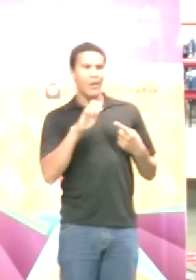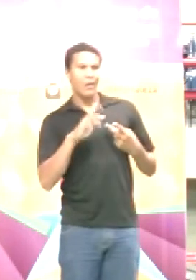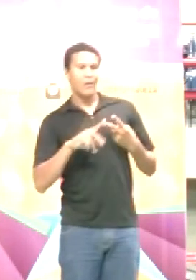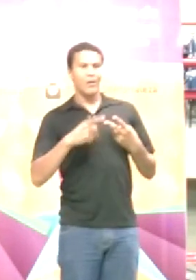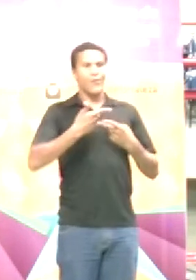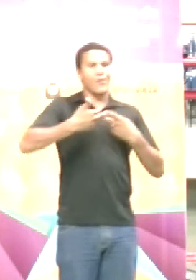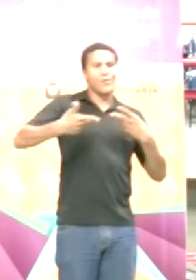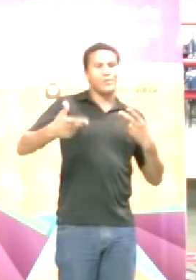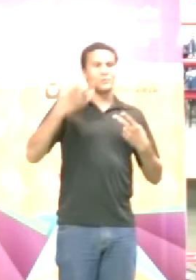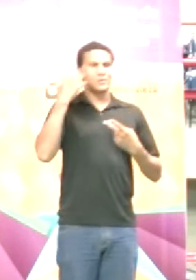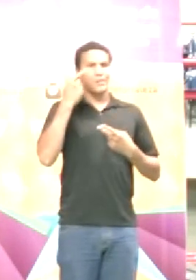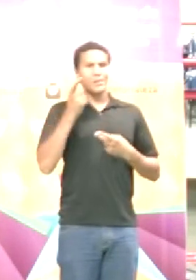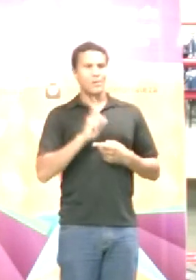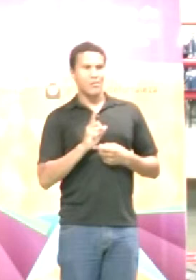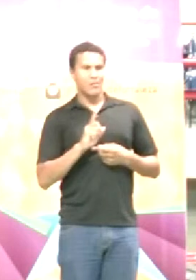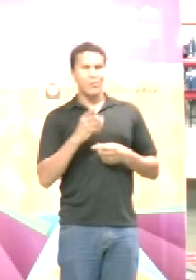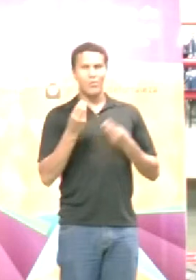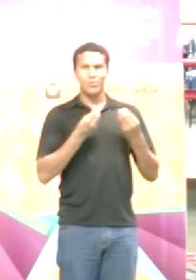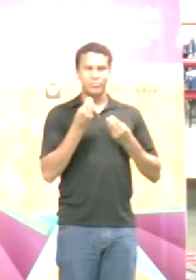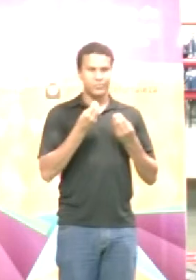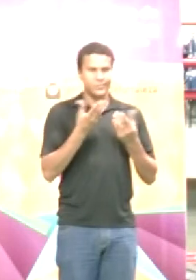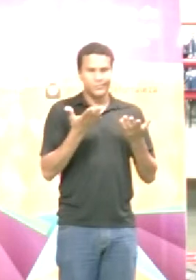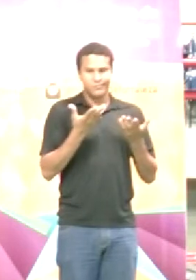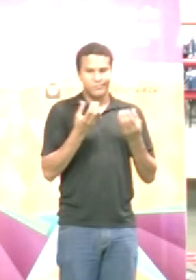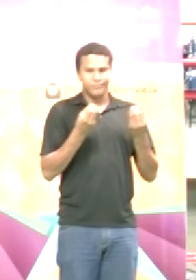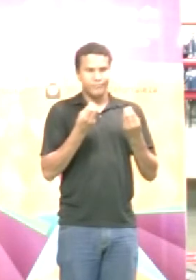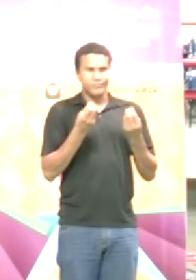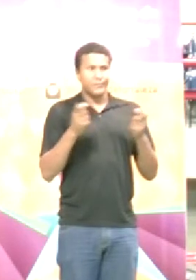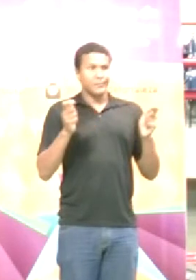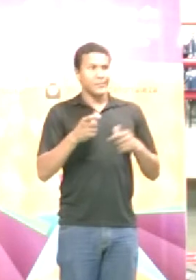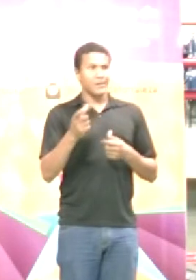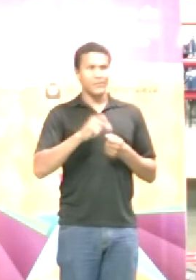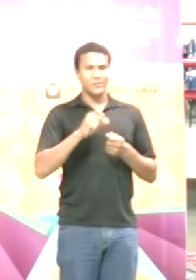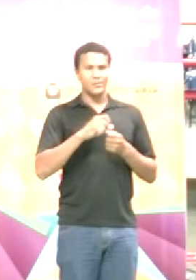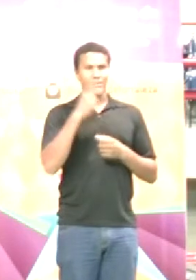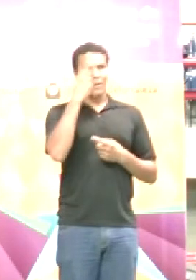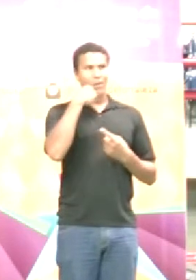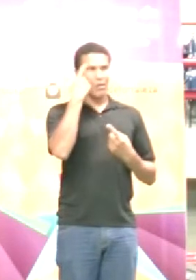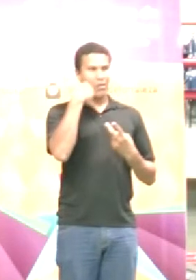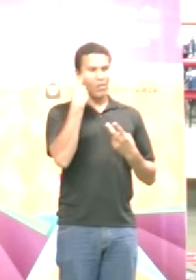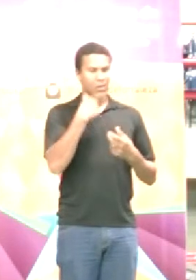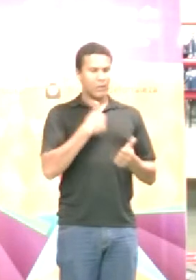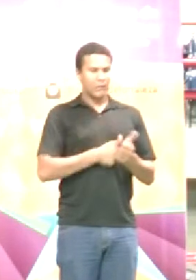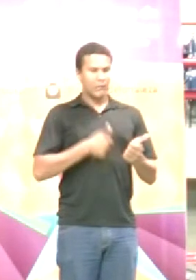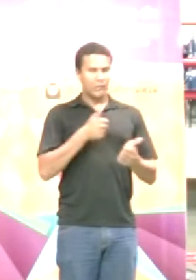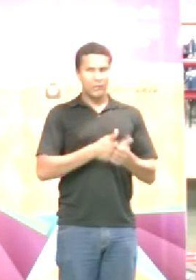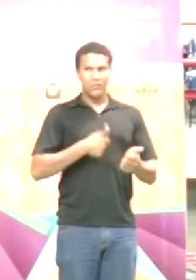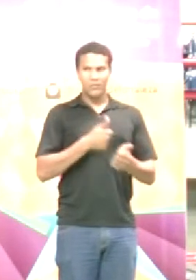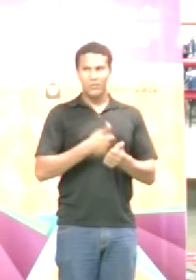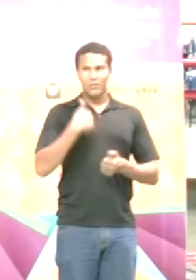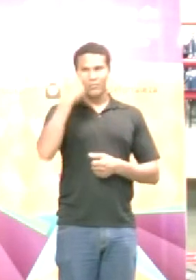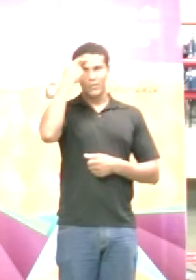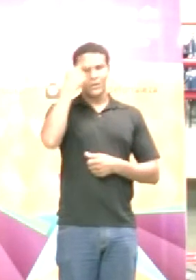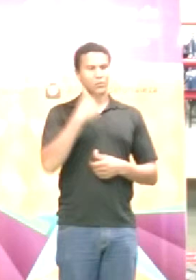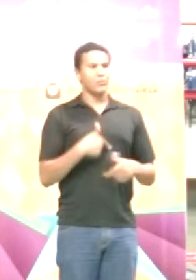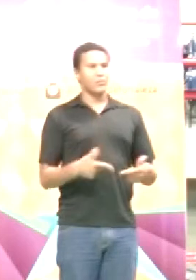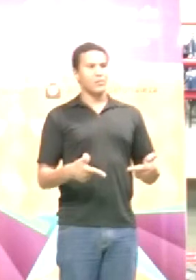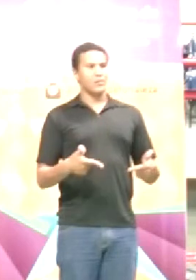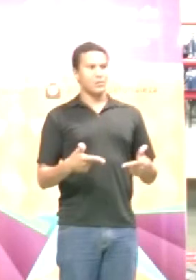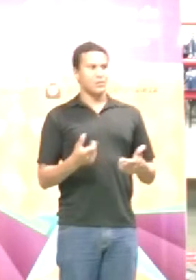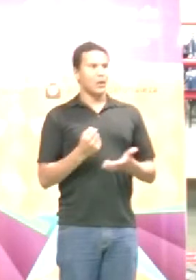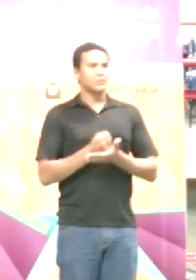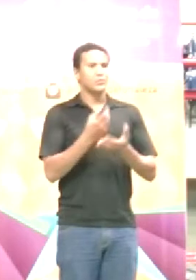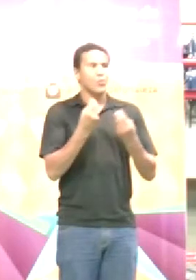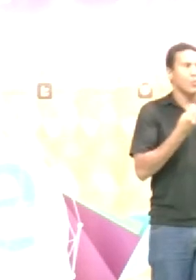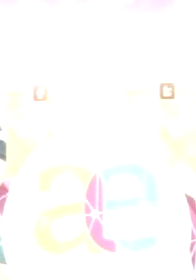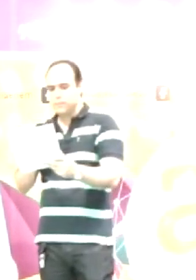você não souber como é que é a estrutura, você pode passar 1 hora olhando para a questão que não adianta. Não vai ter nada para ajudar.